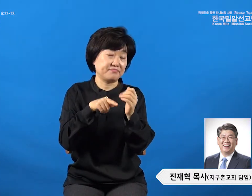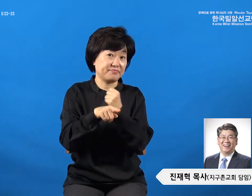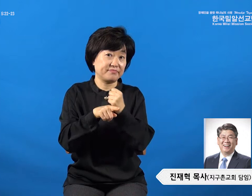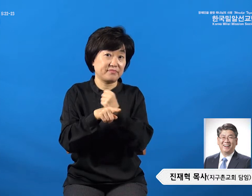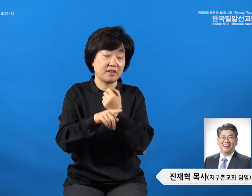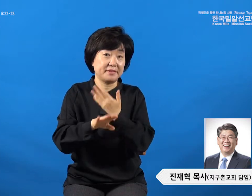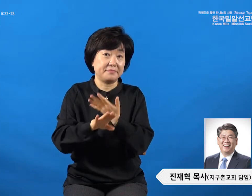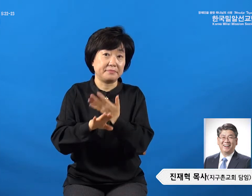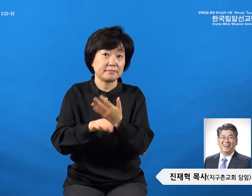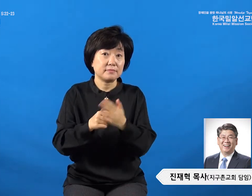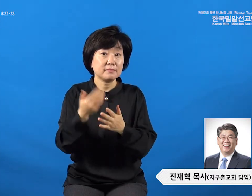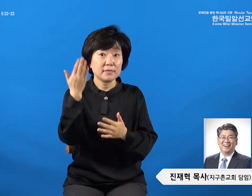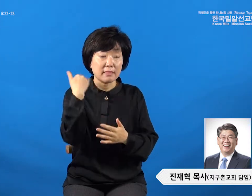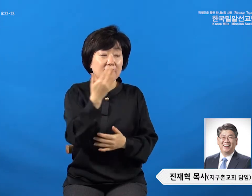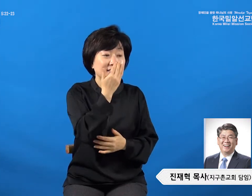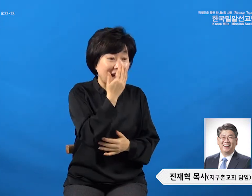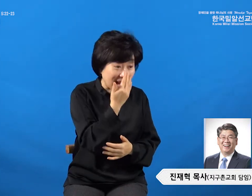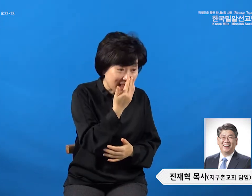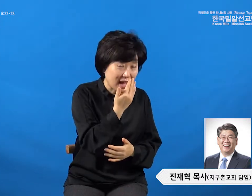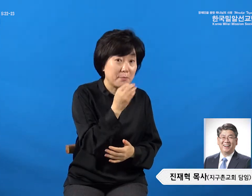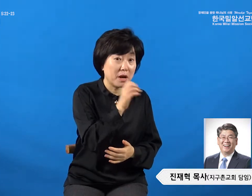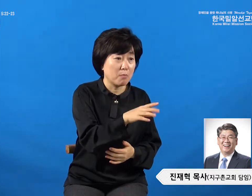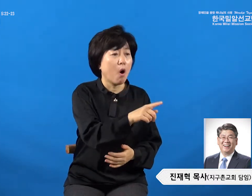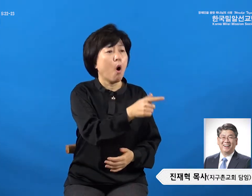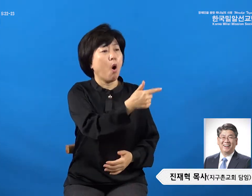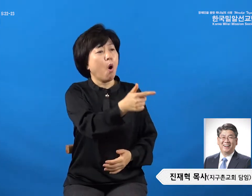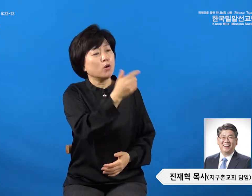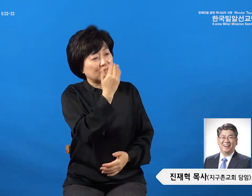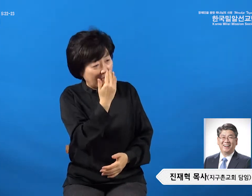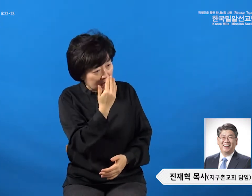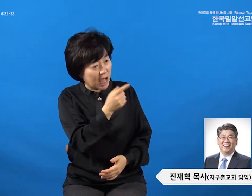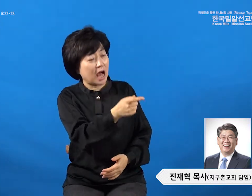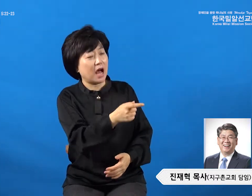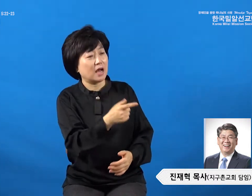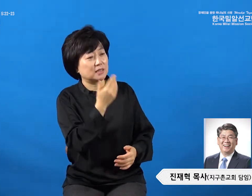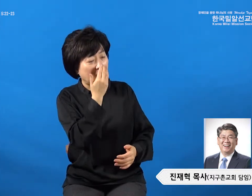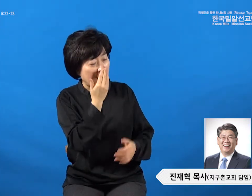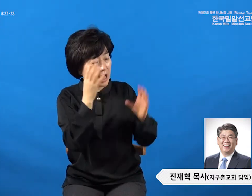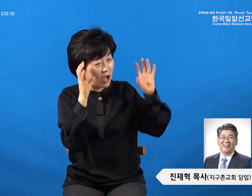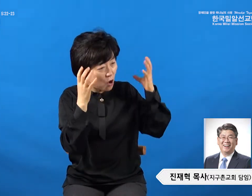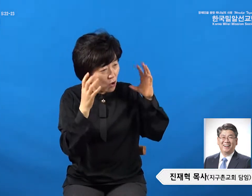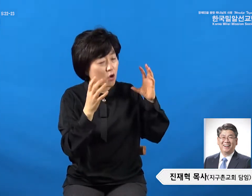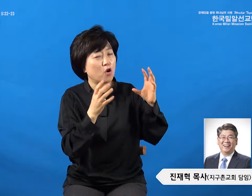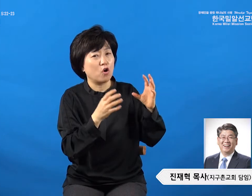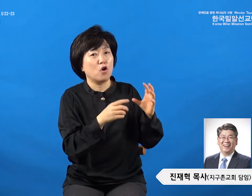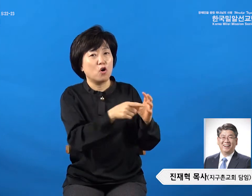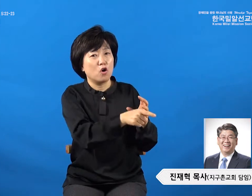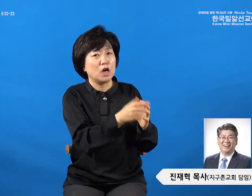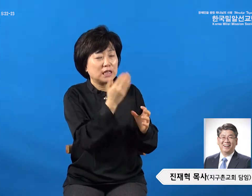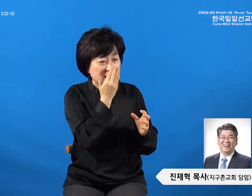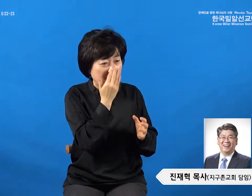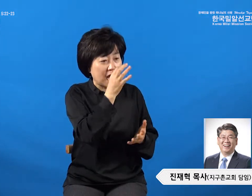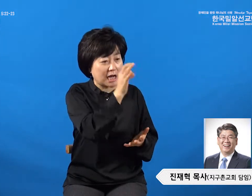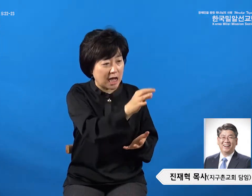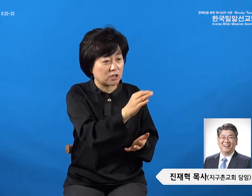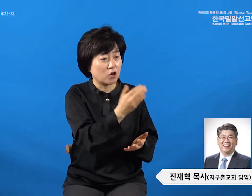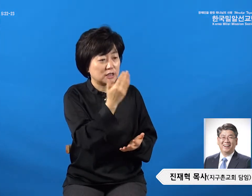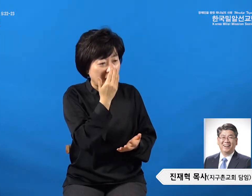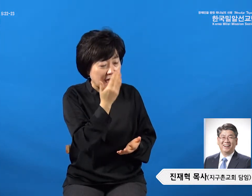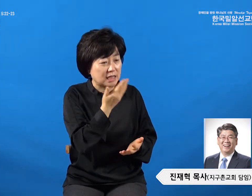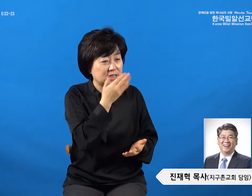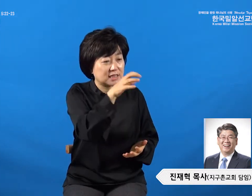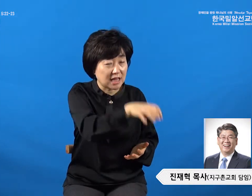어렵습니다. 예전엔 착하다 그러면 매우 좋은 것이었습니다. 착한 어린이상, 착한